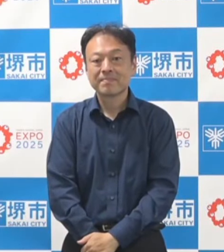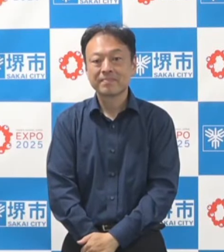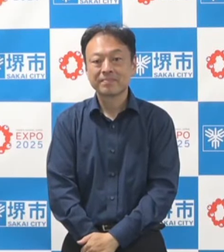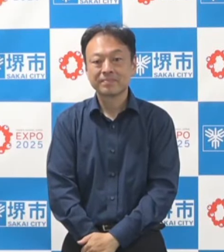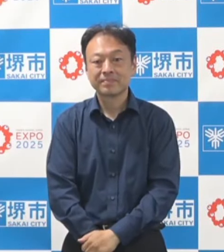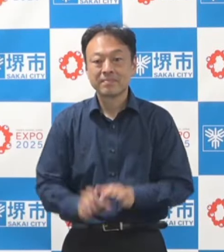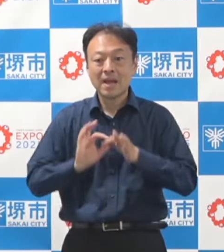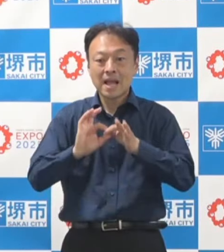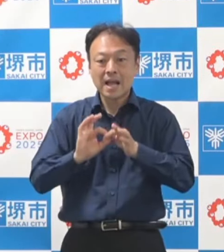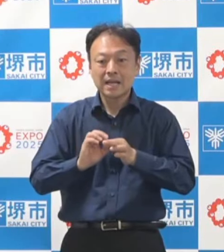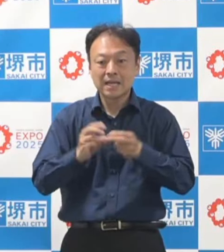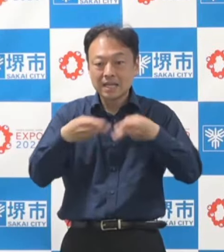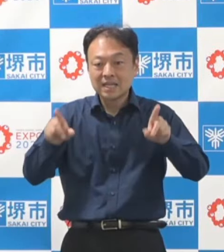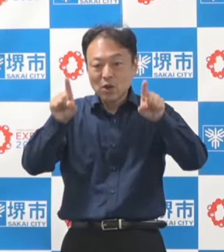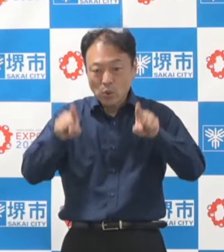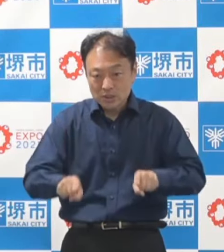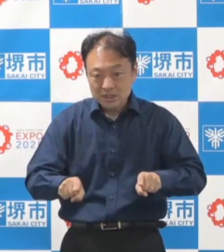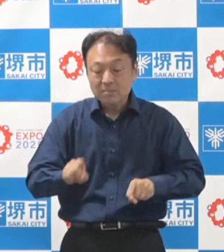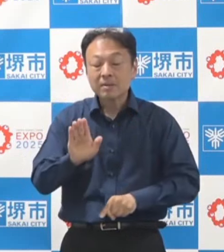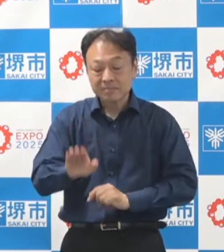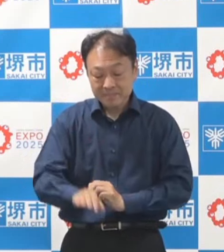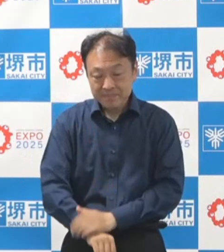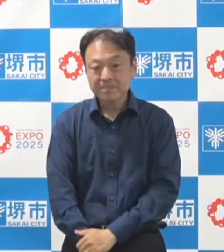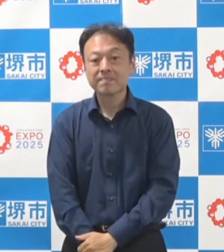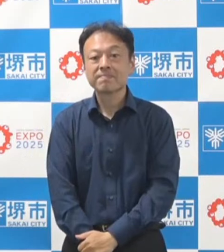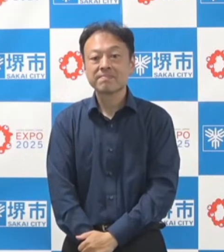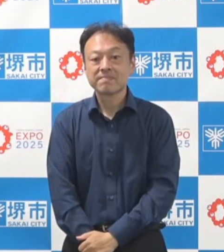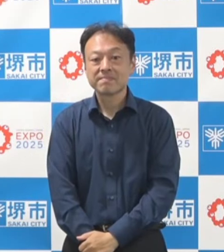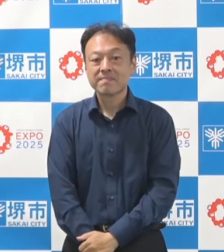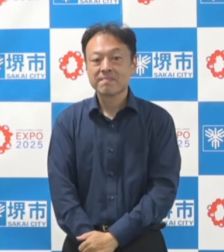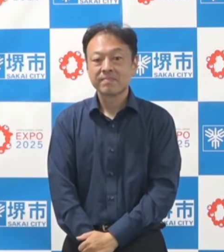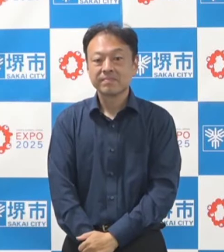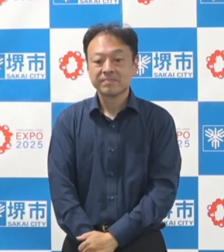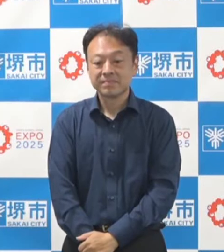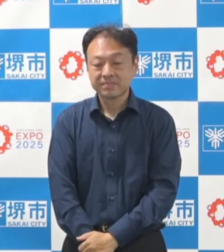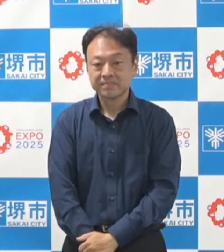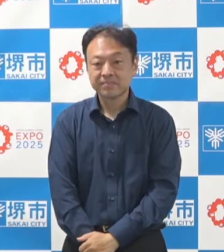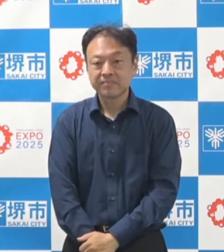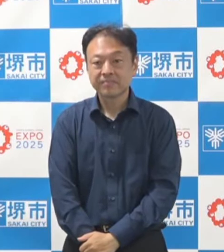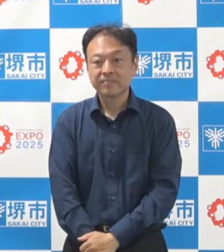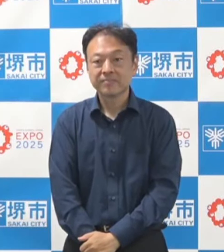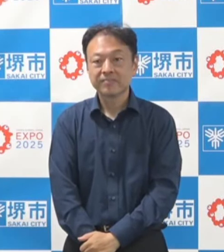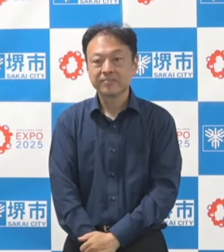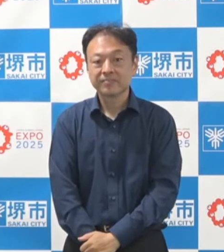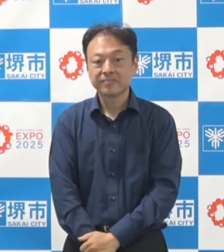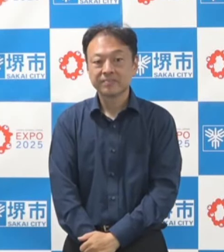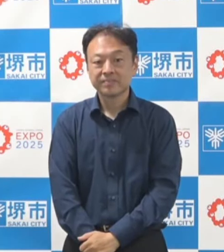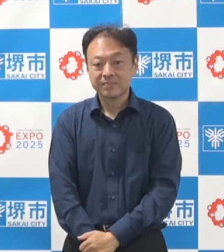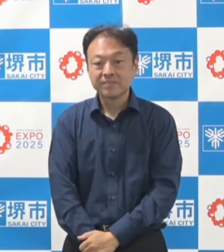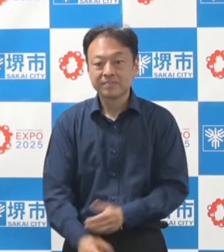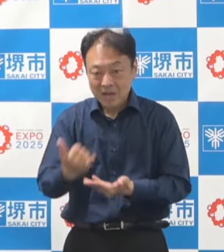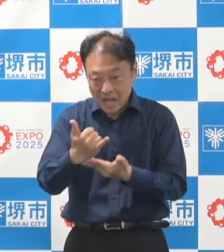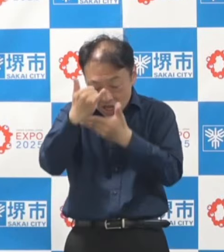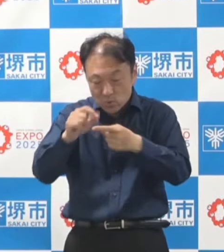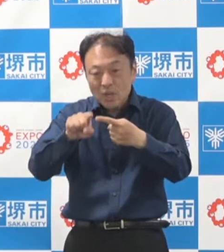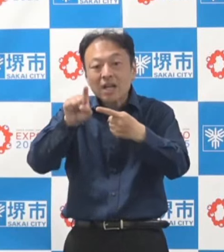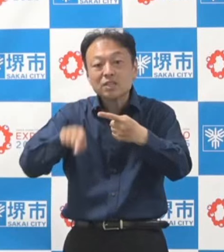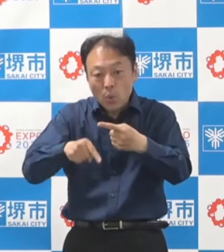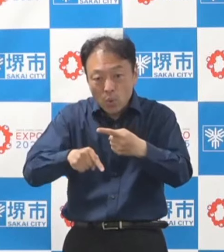関連行事も実施をいたします。こちらも宮内庁や関西